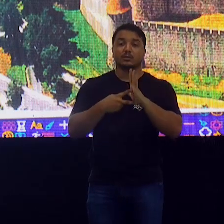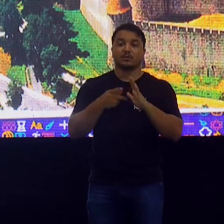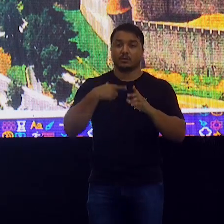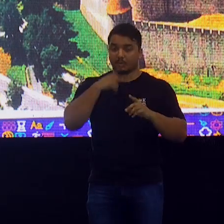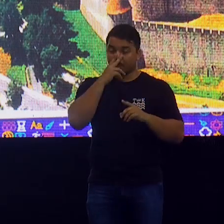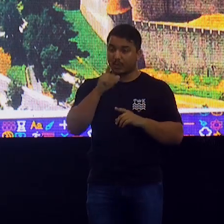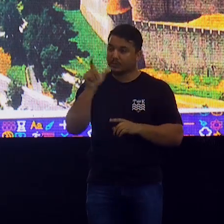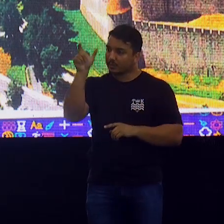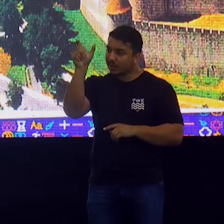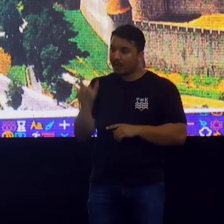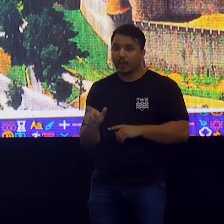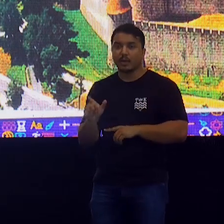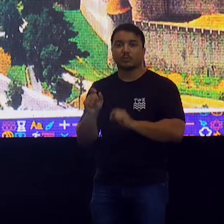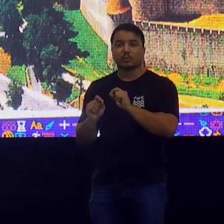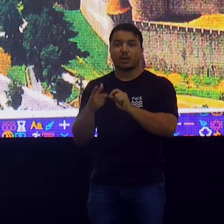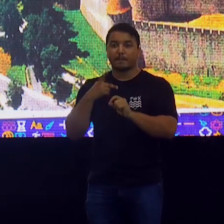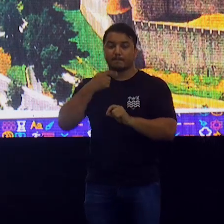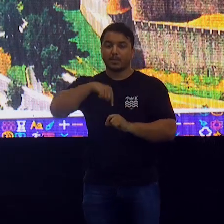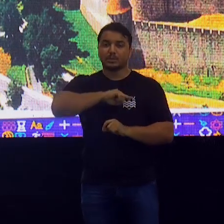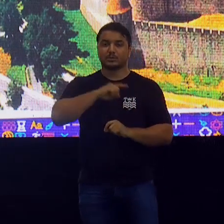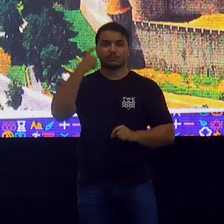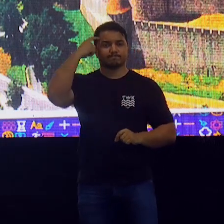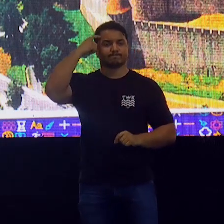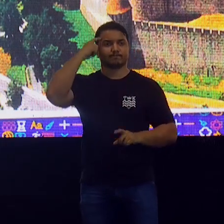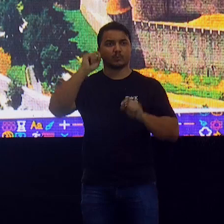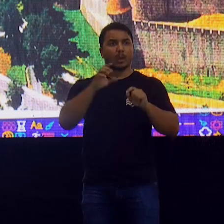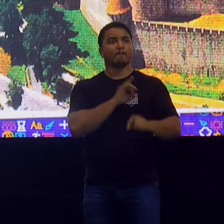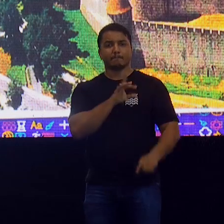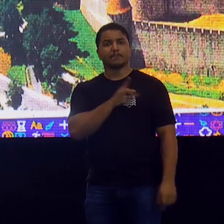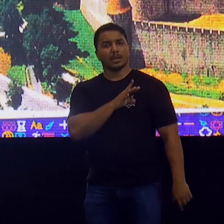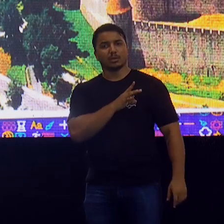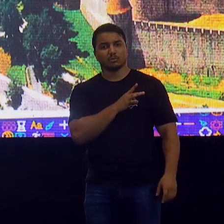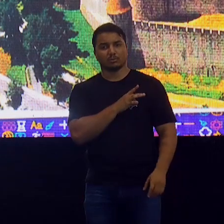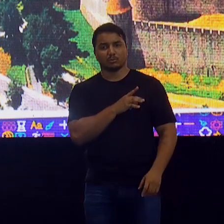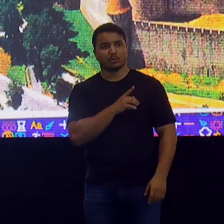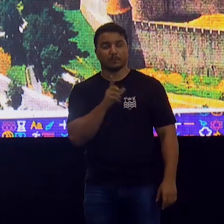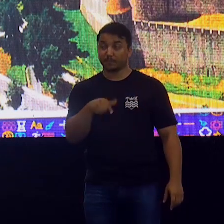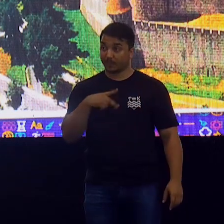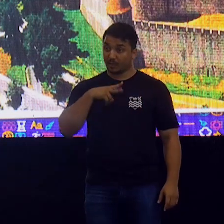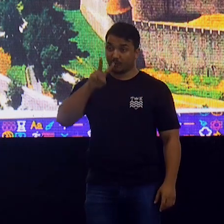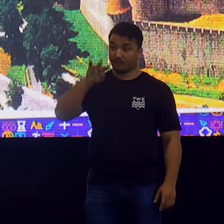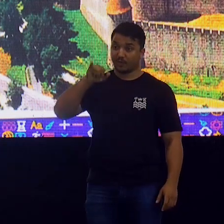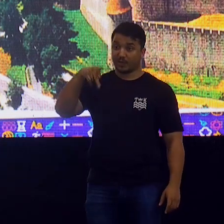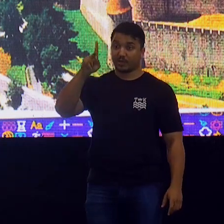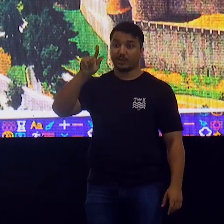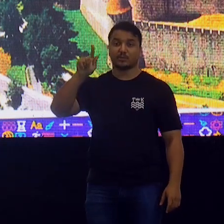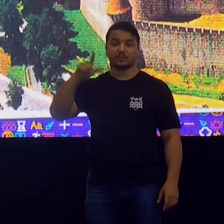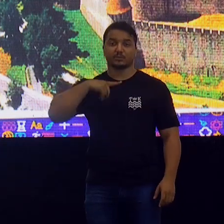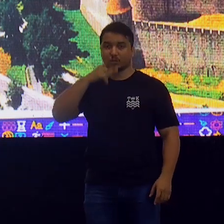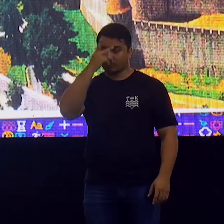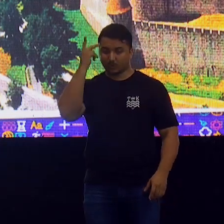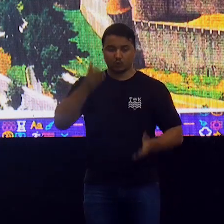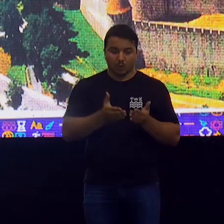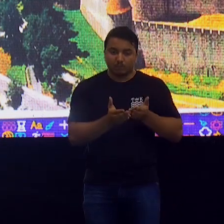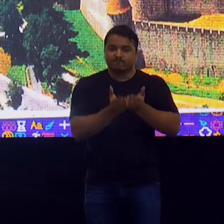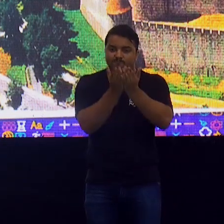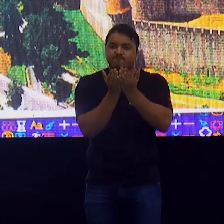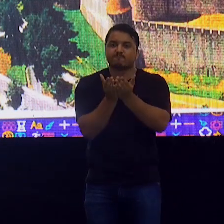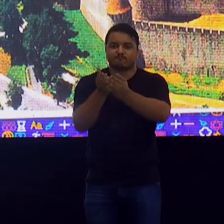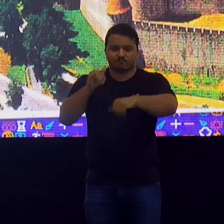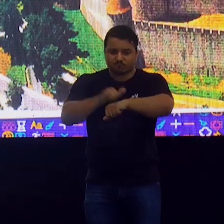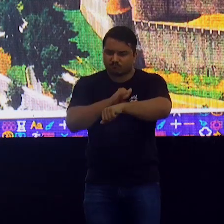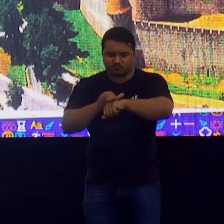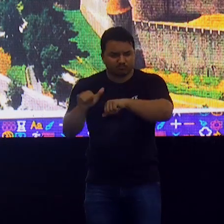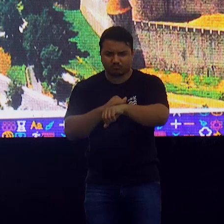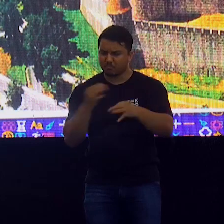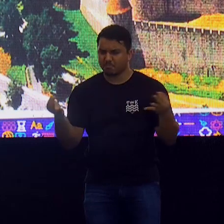em torno dele foi criada para que a gente tivesse medo. Os vikings eram grandes navegadores e grandes